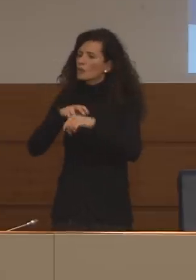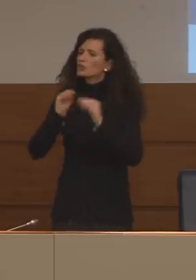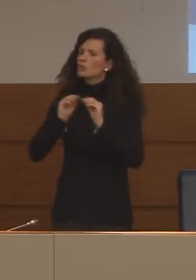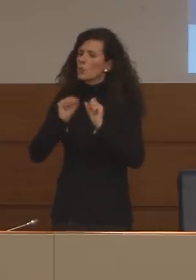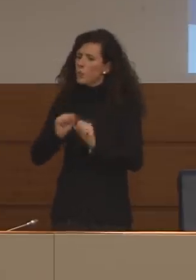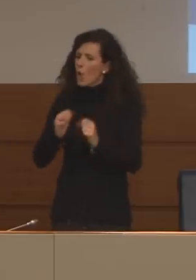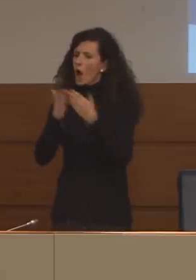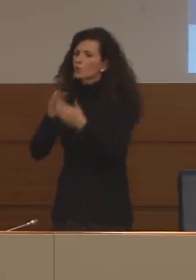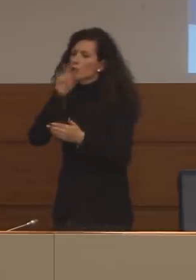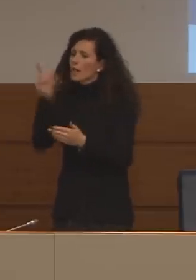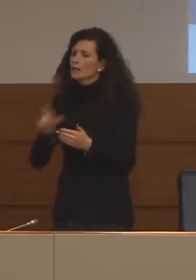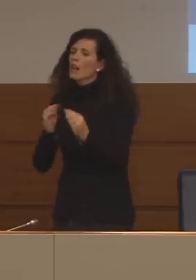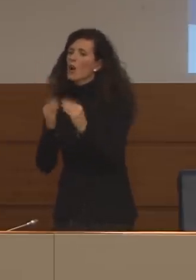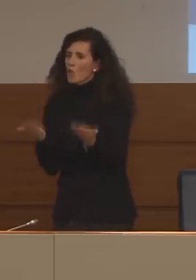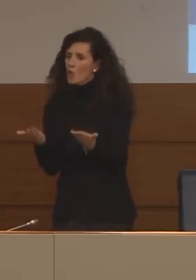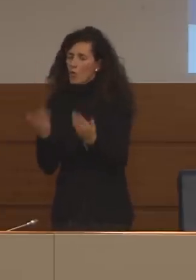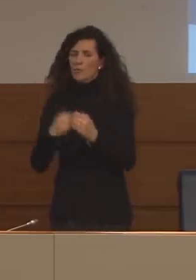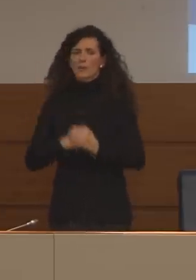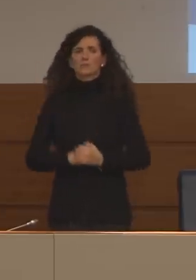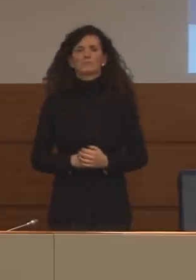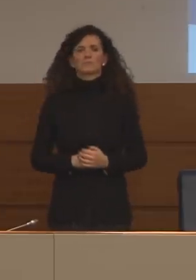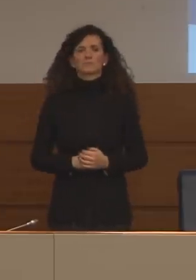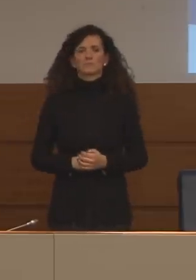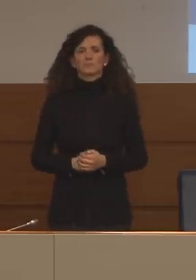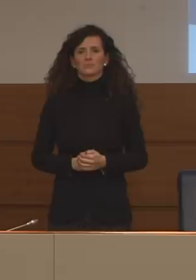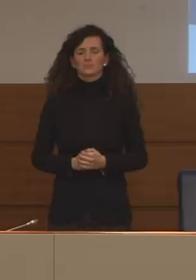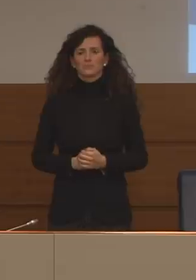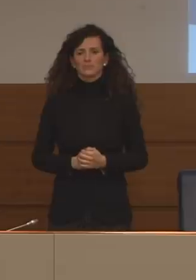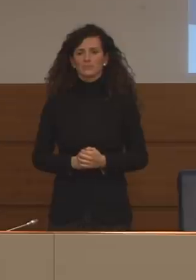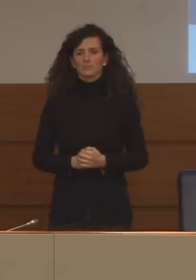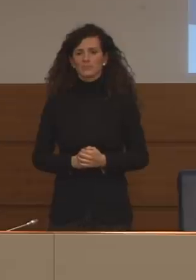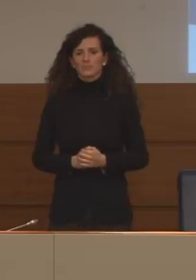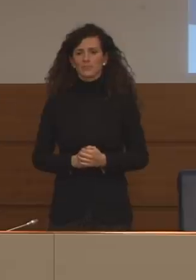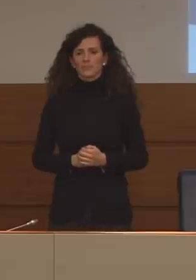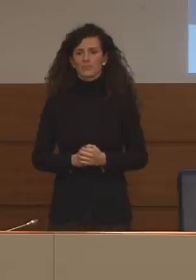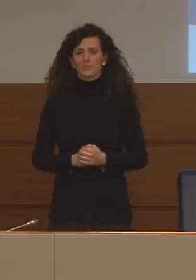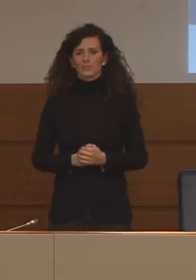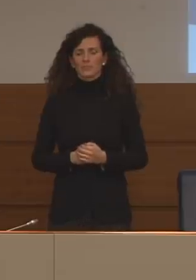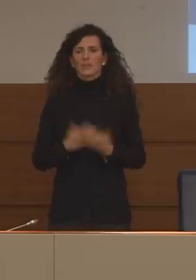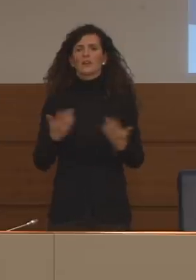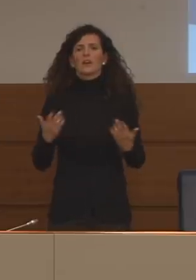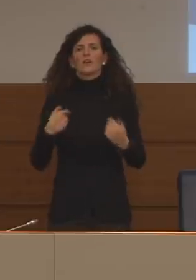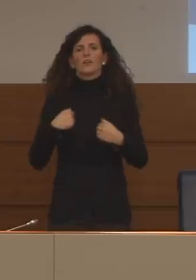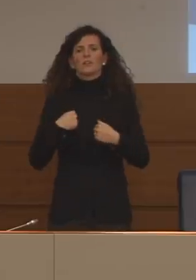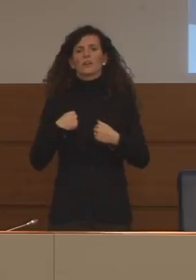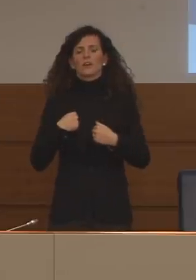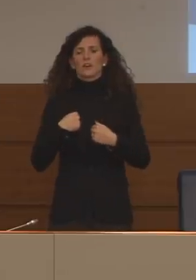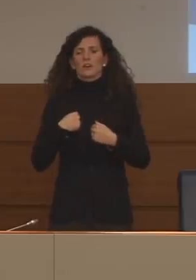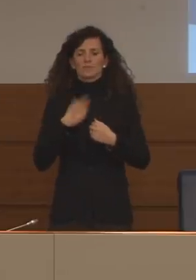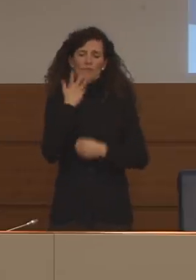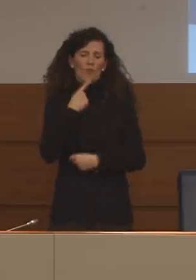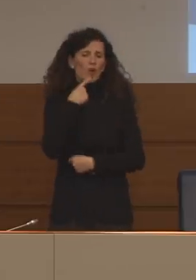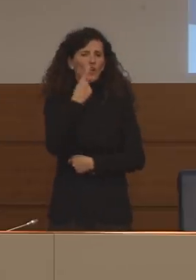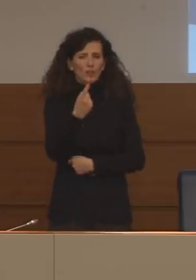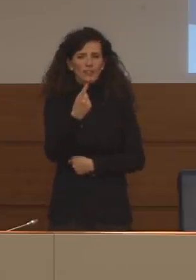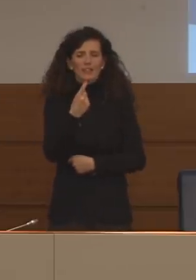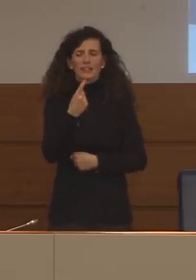grazia ma prima di tutto mi consenta di esprimere un ringraziamento